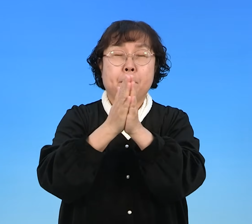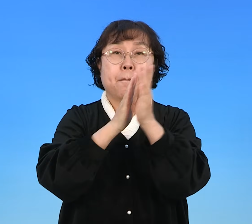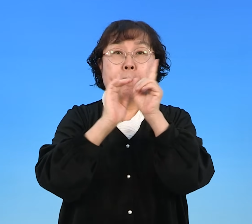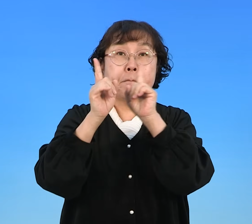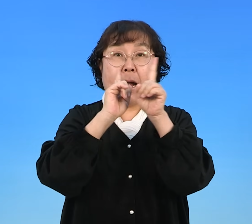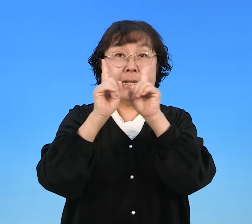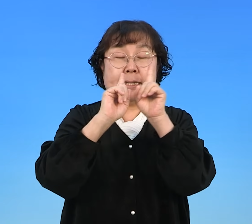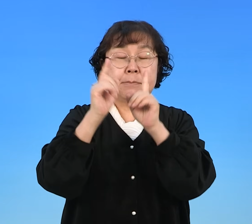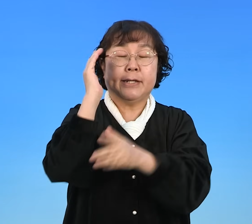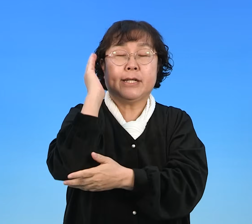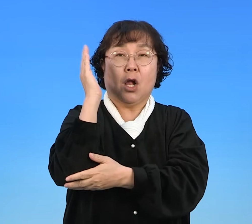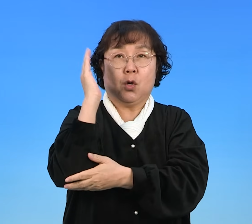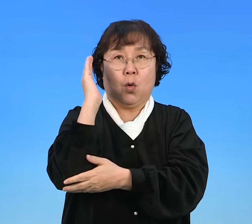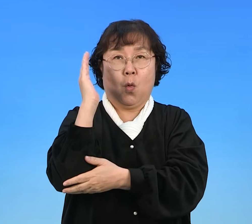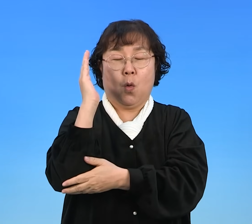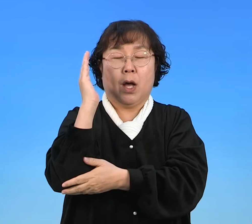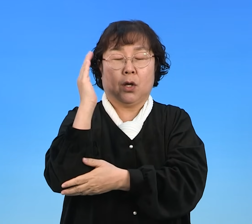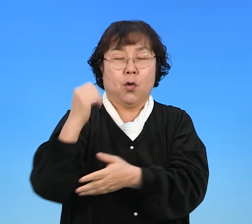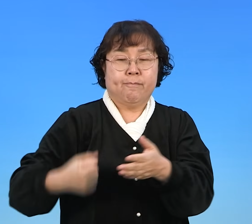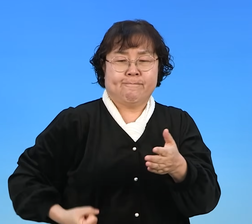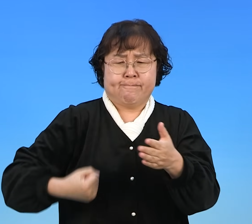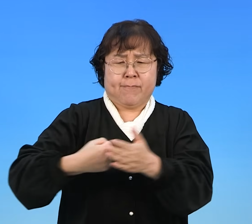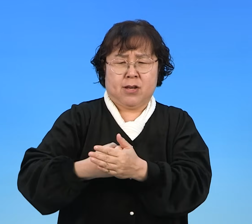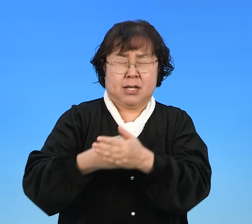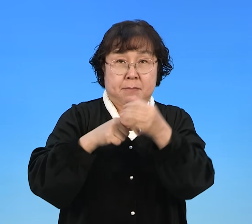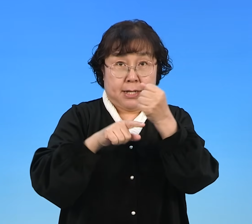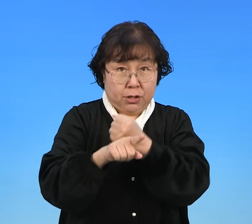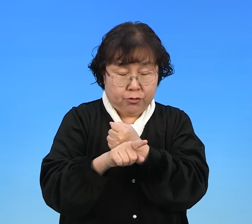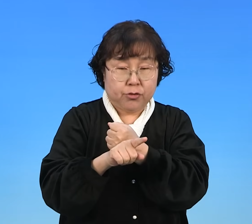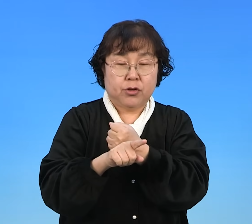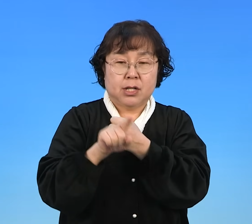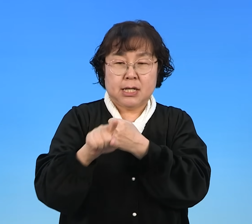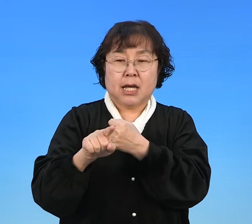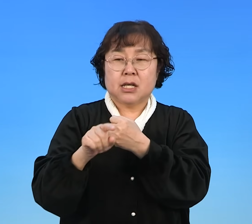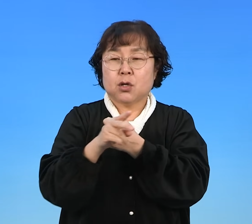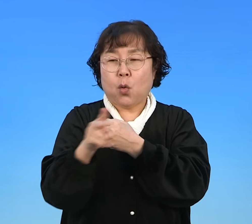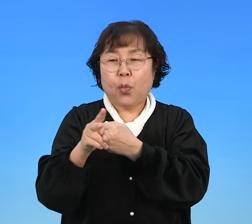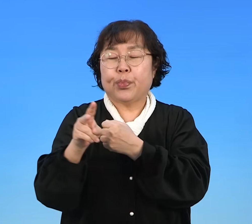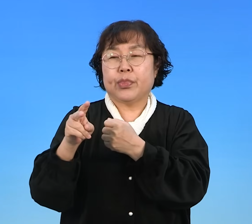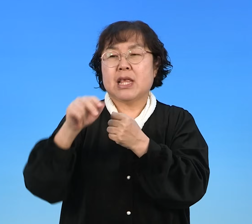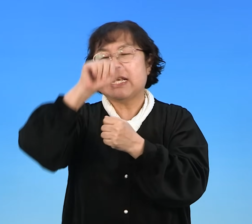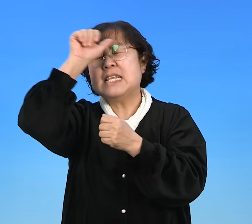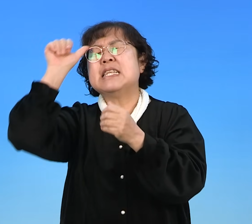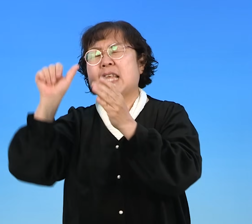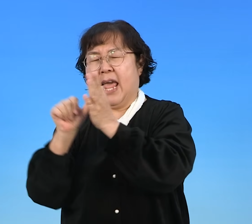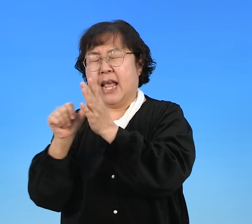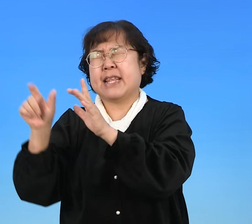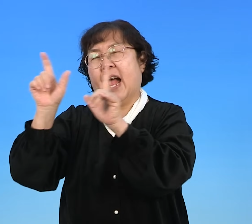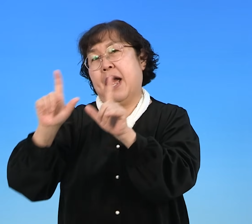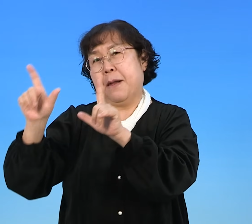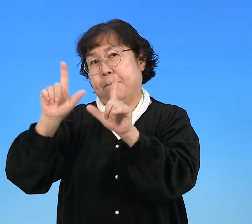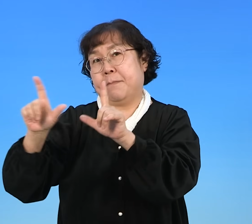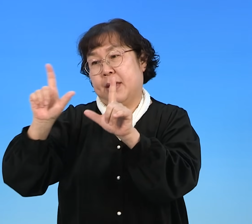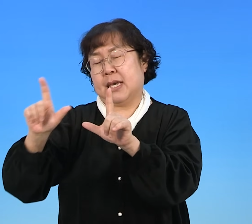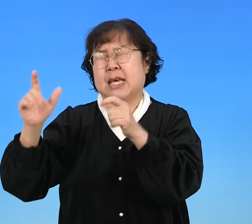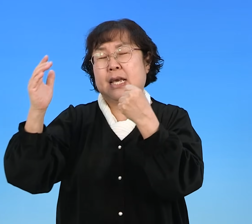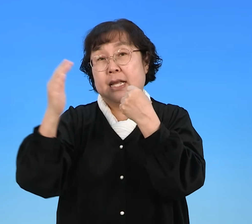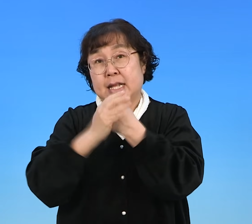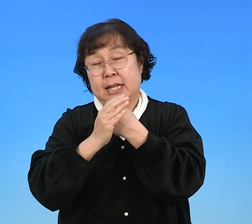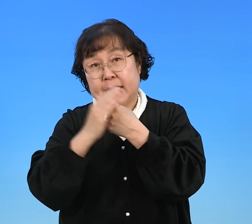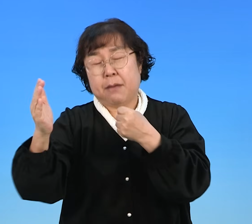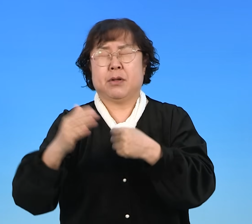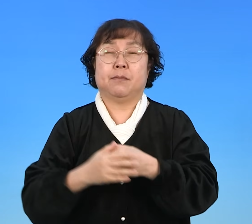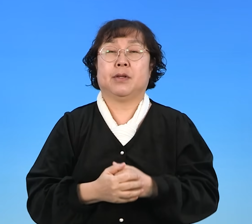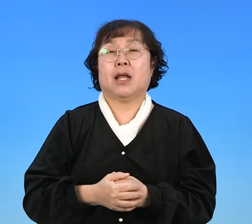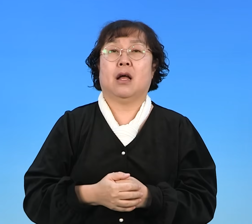묵상하고 이걸 설교해야 되겠다고 생각한 거는 바로 이게 인생이기 때문입니다. 아까 그 롱펠로우의 시에